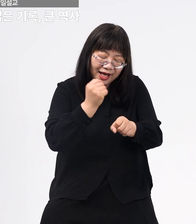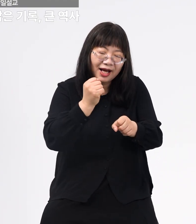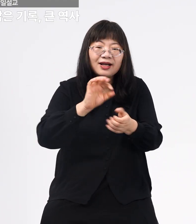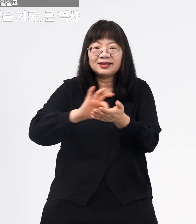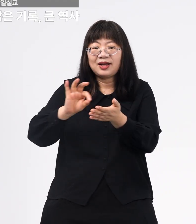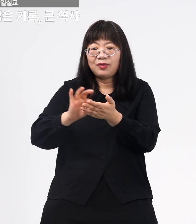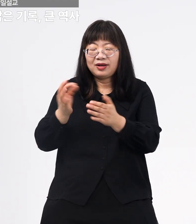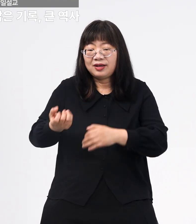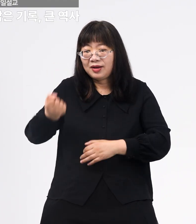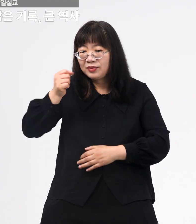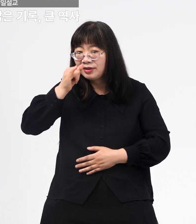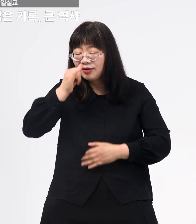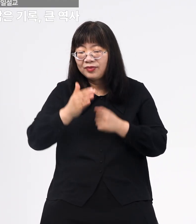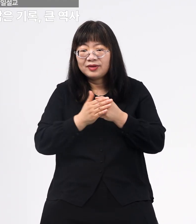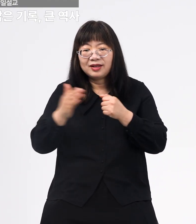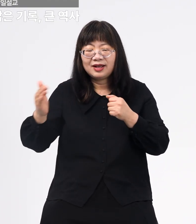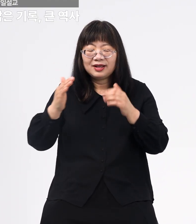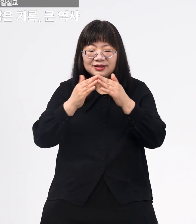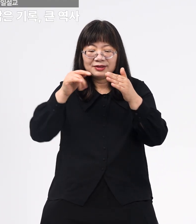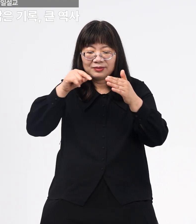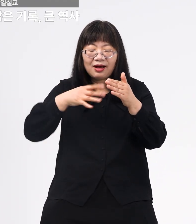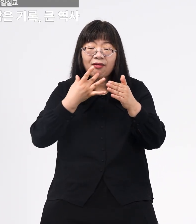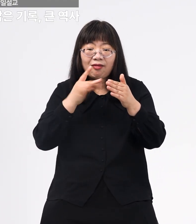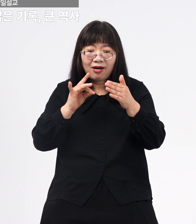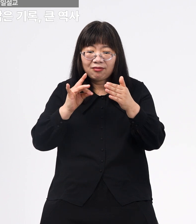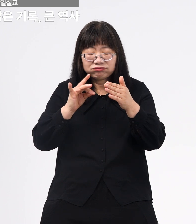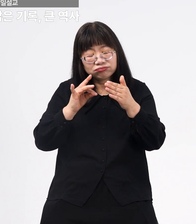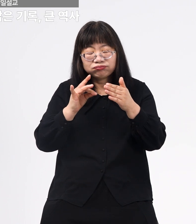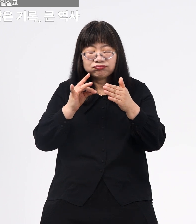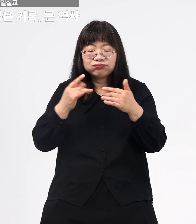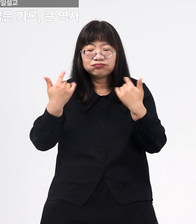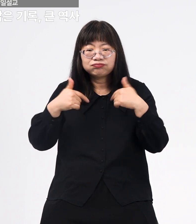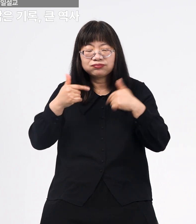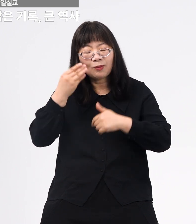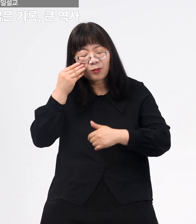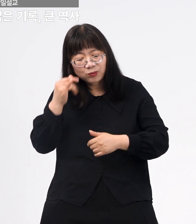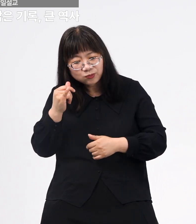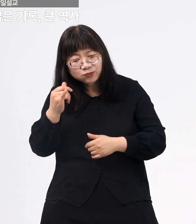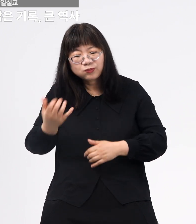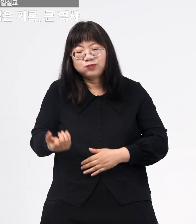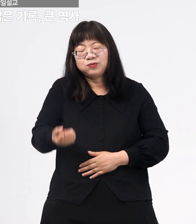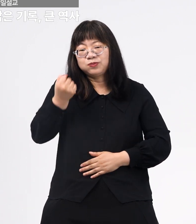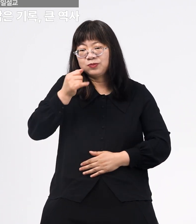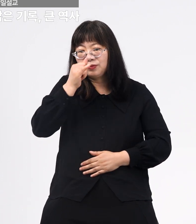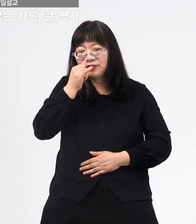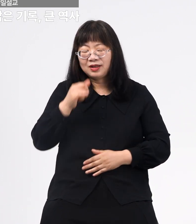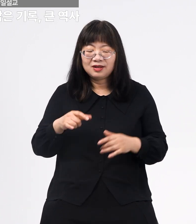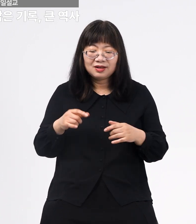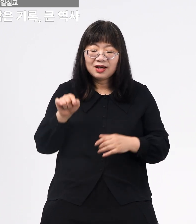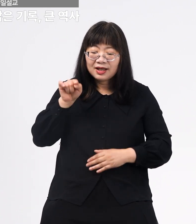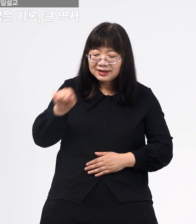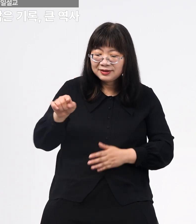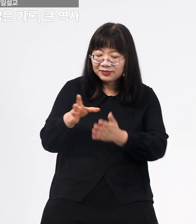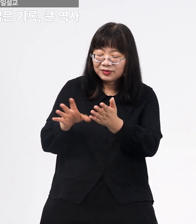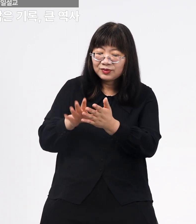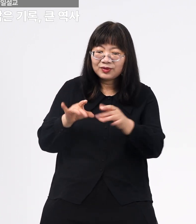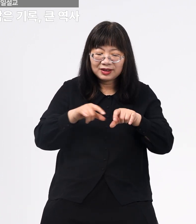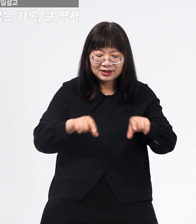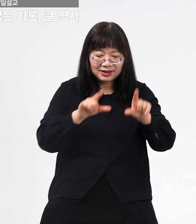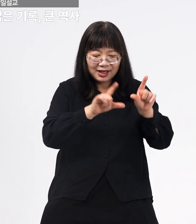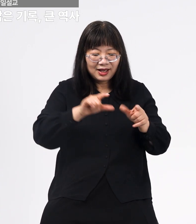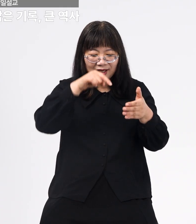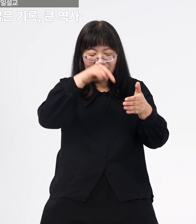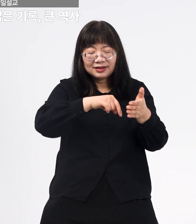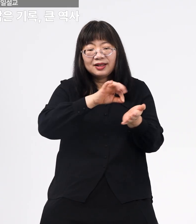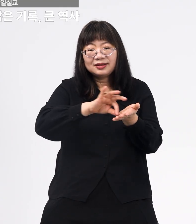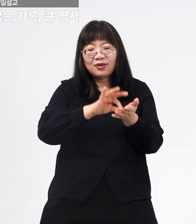거예요. 그러니 집안에 당연히 있었겠죠. 이 또한 일상에서 소용될